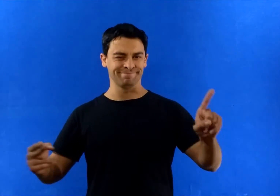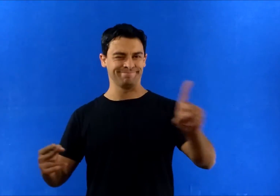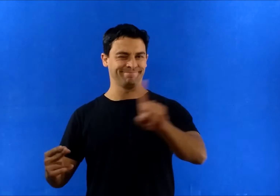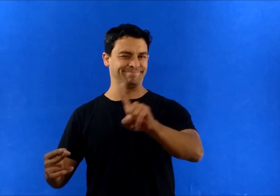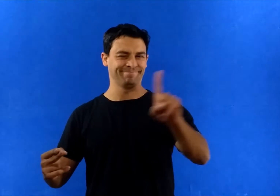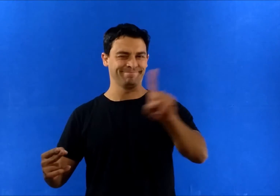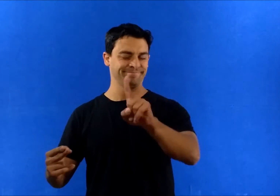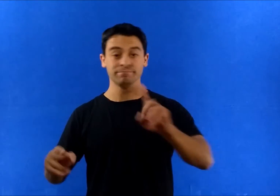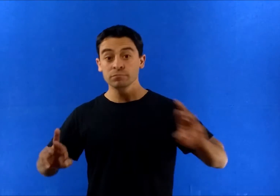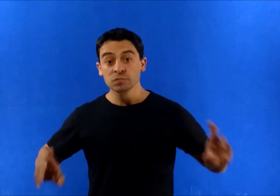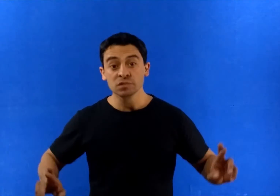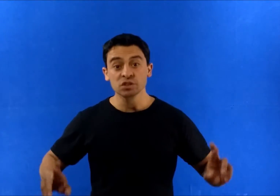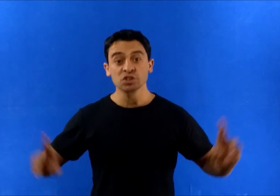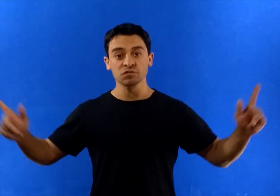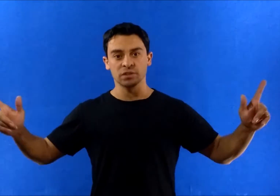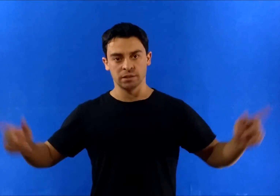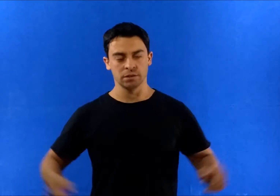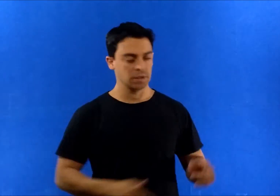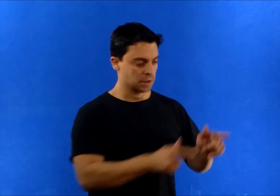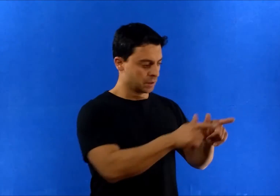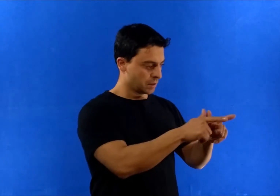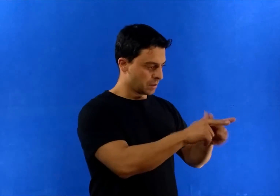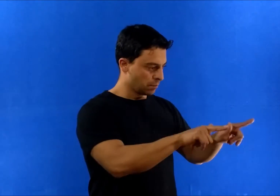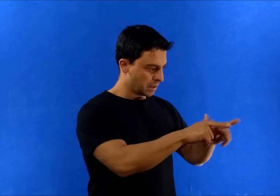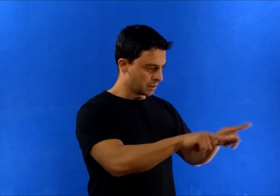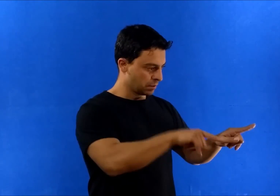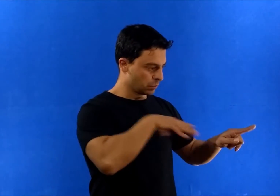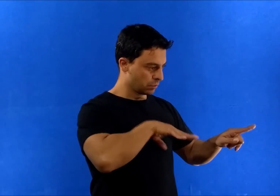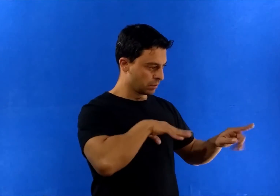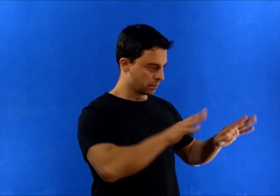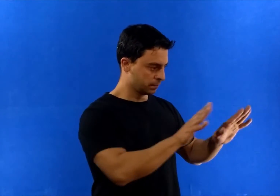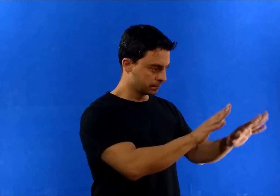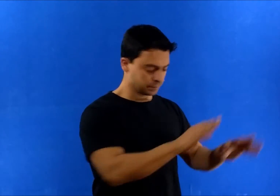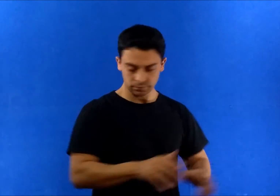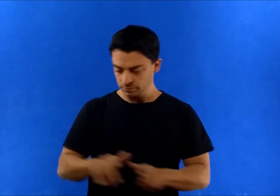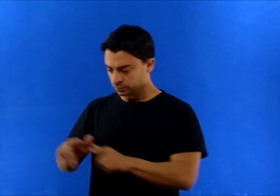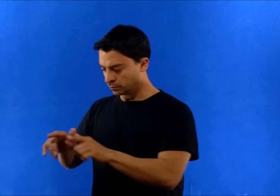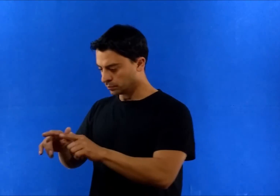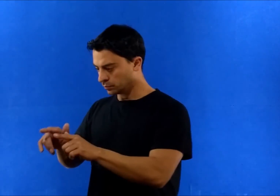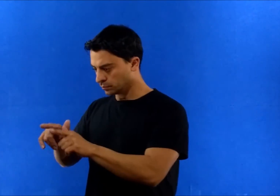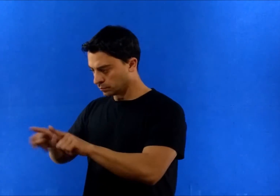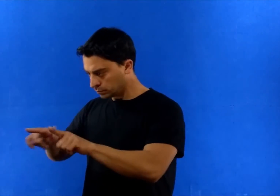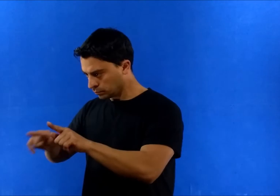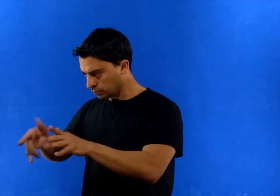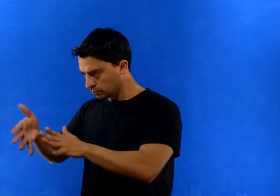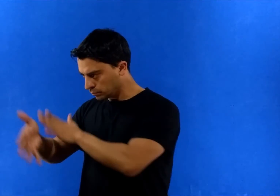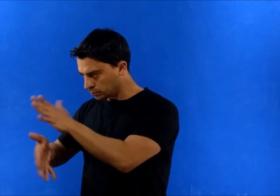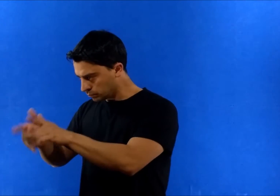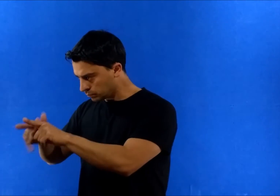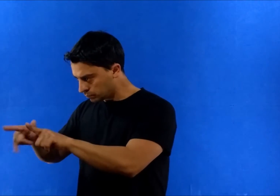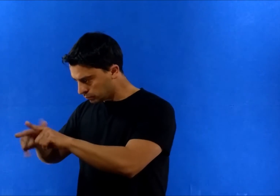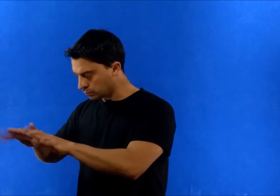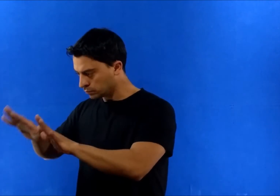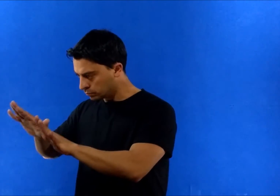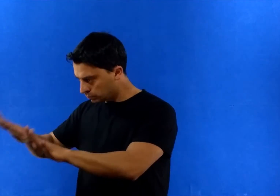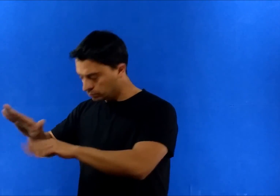iguais? Não, são diferentes. O português tem a sua gramática, a língua de sinais tem a sua